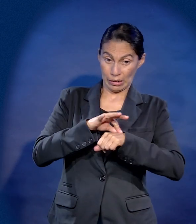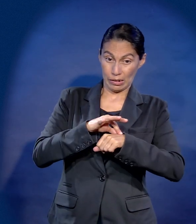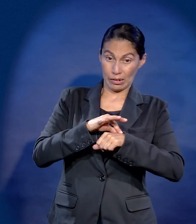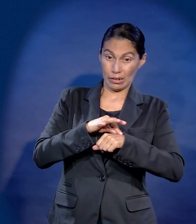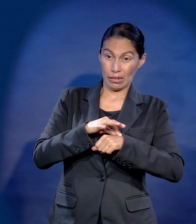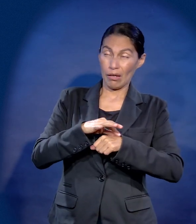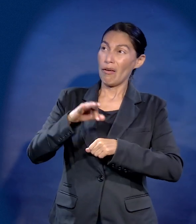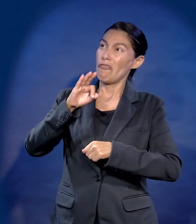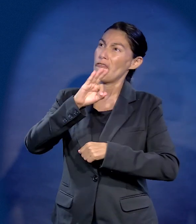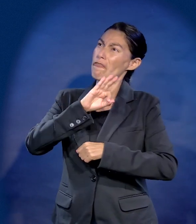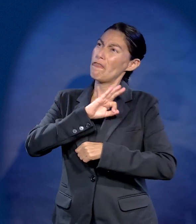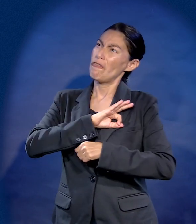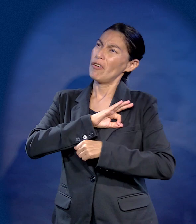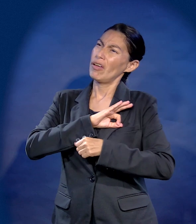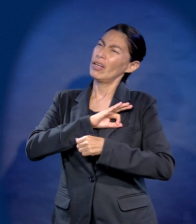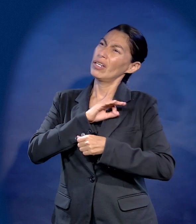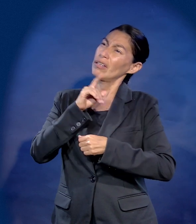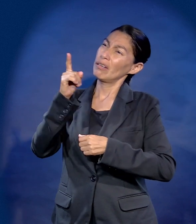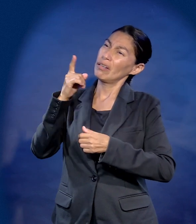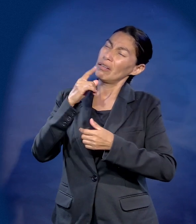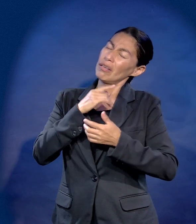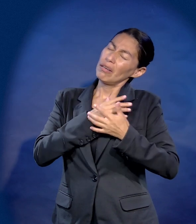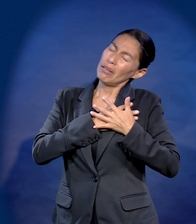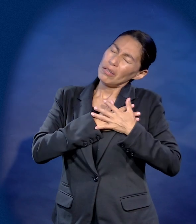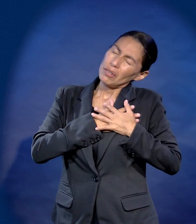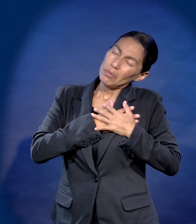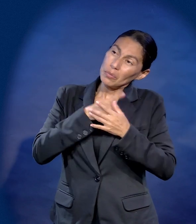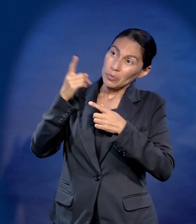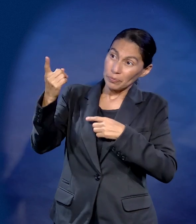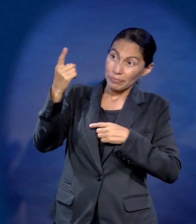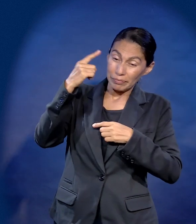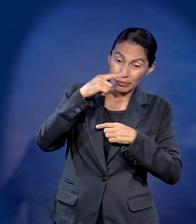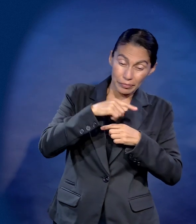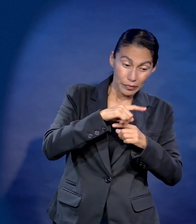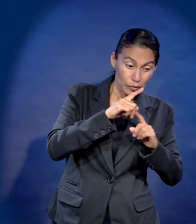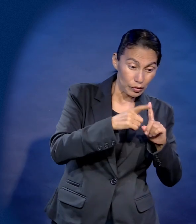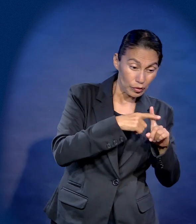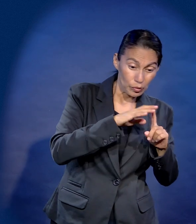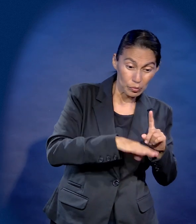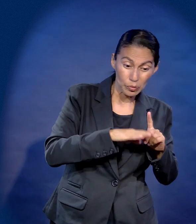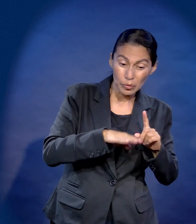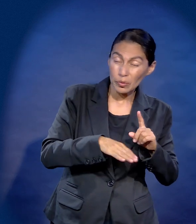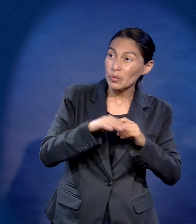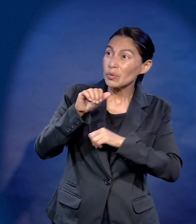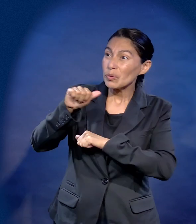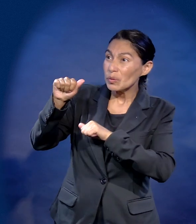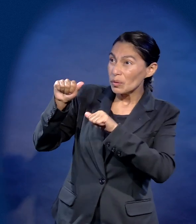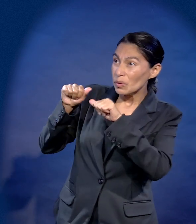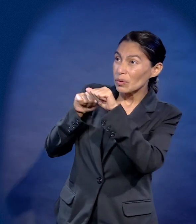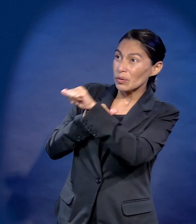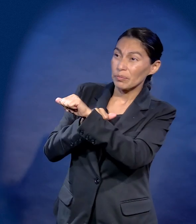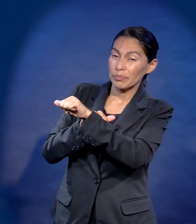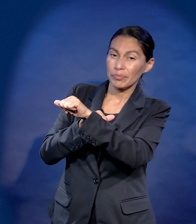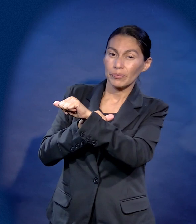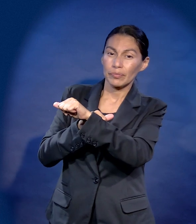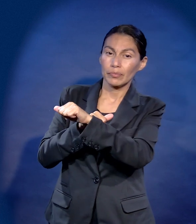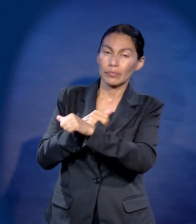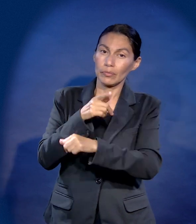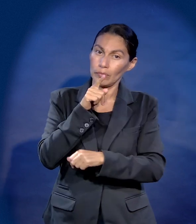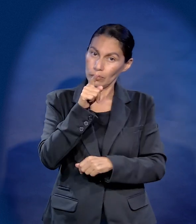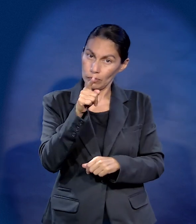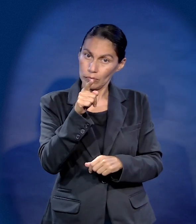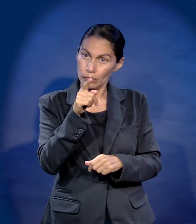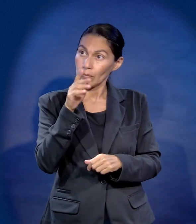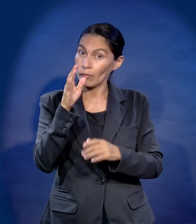Y lo que ahora vivo en la carne, lo vivo en la fe del Hijo de Dios, el cual me amó y se entregó a sí mismo por mí. Cuando